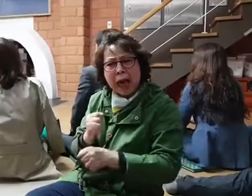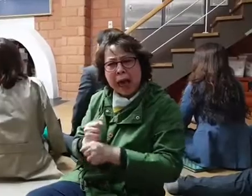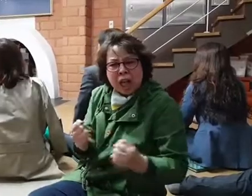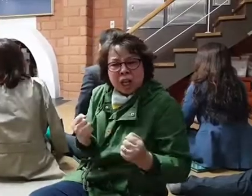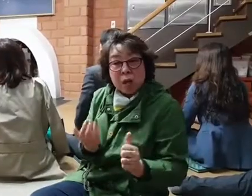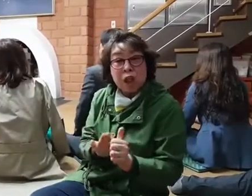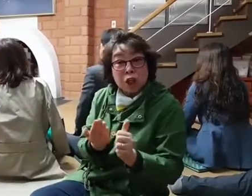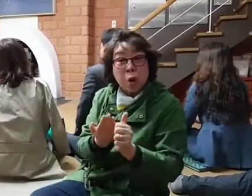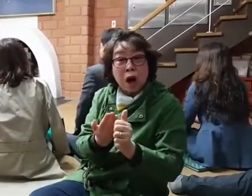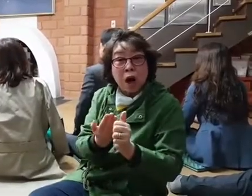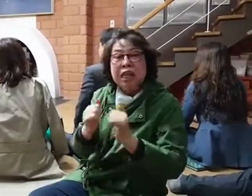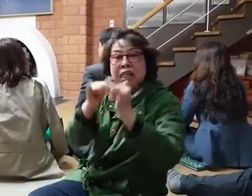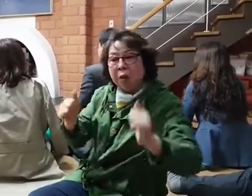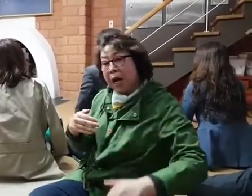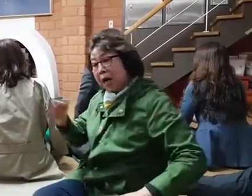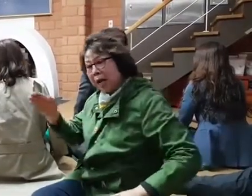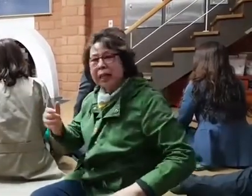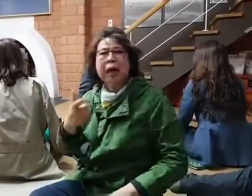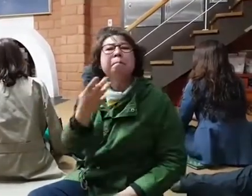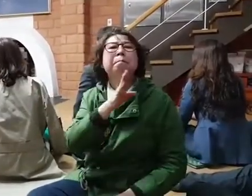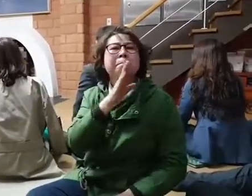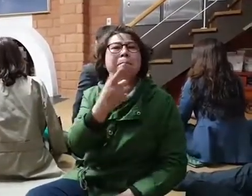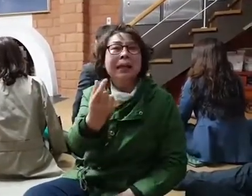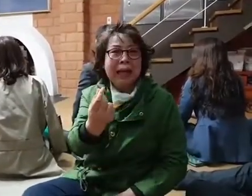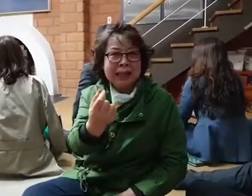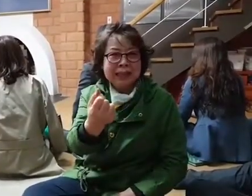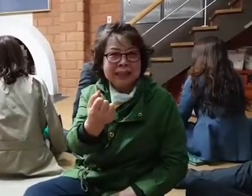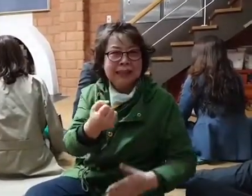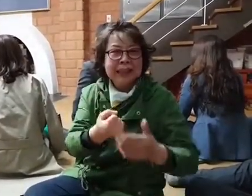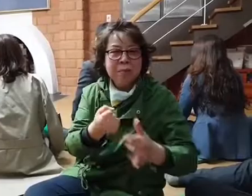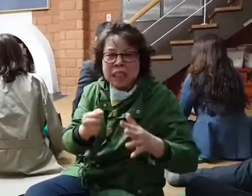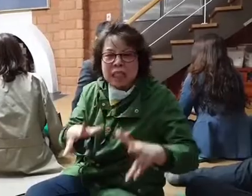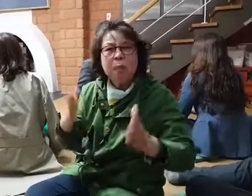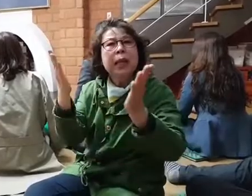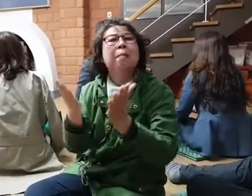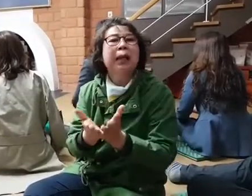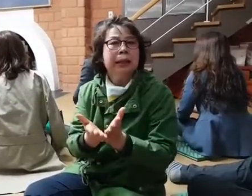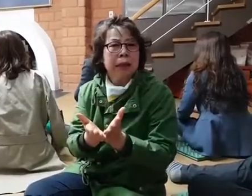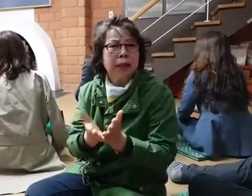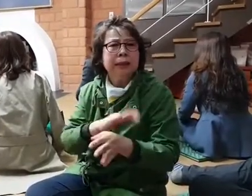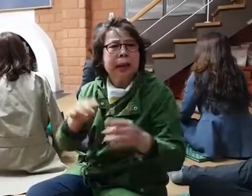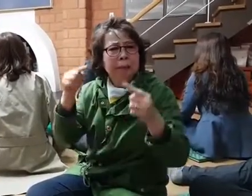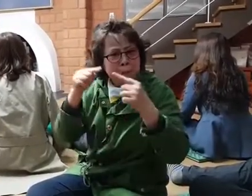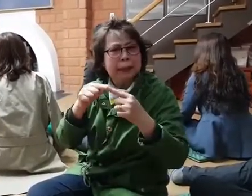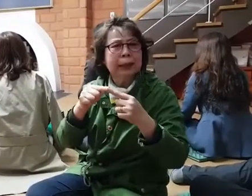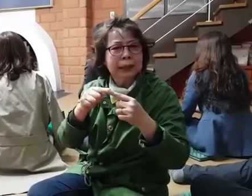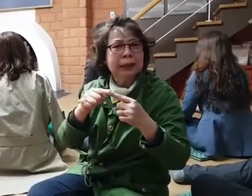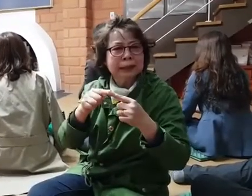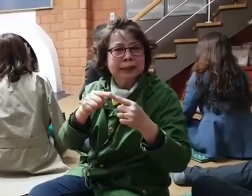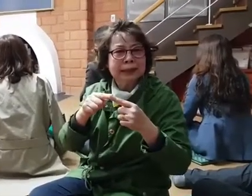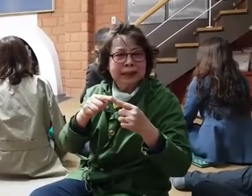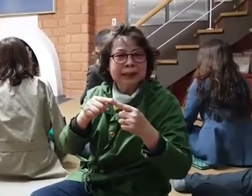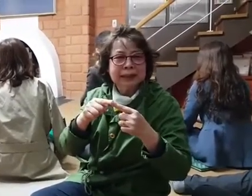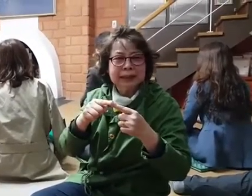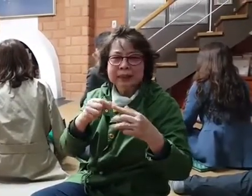힘을 키워서 사회로 나가는 게 맞거든요. 그렇게 하다 보니 지금 맞아떨어진 거죠. 그것도